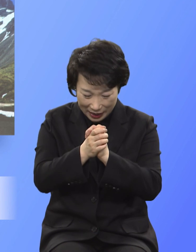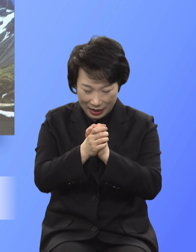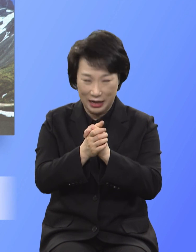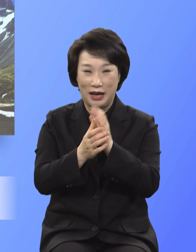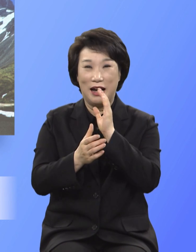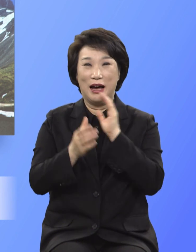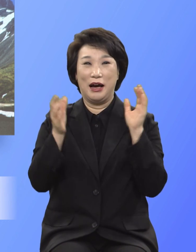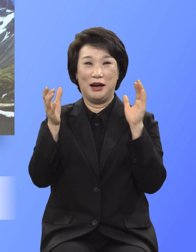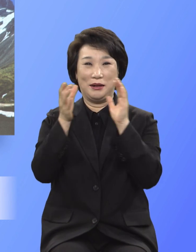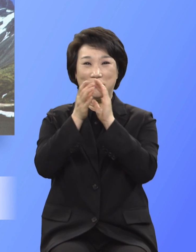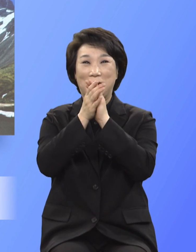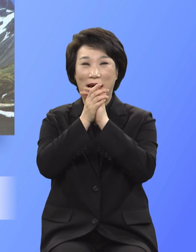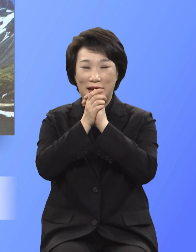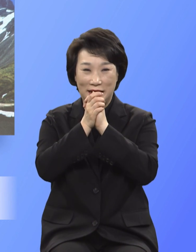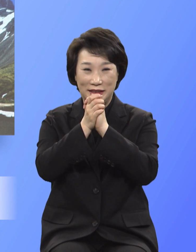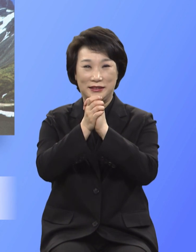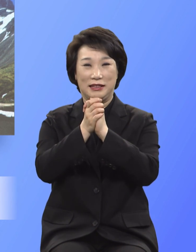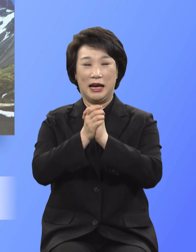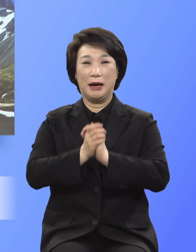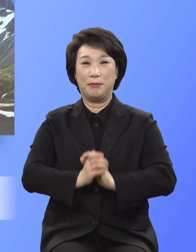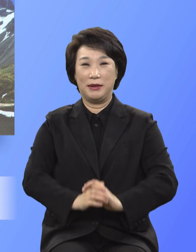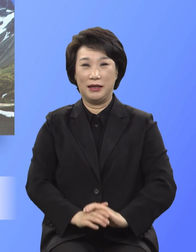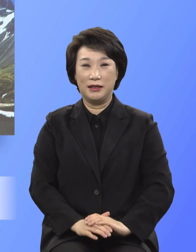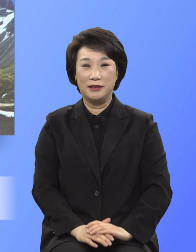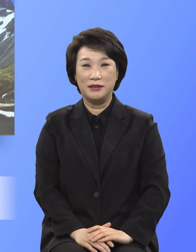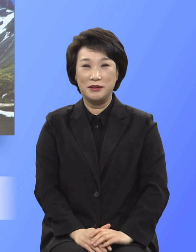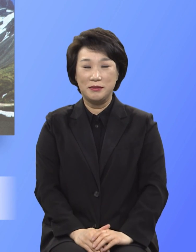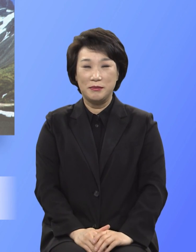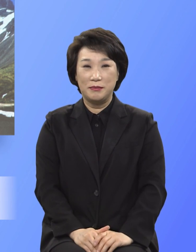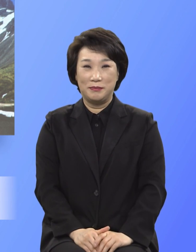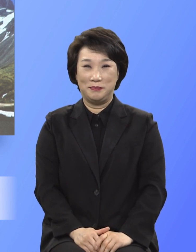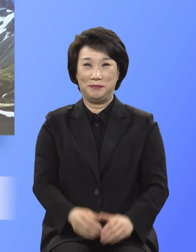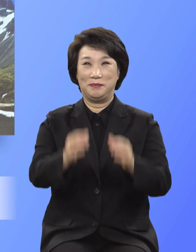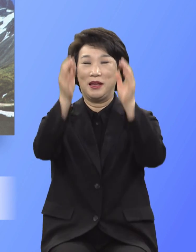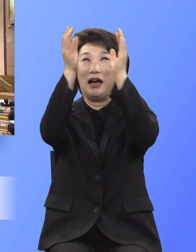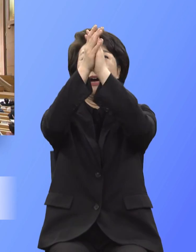이름으로 기도드리옵나이다.